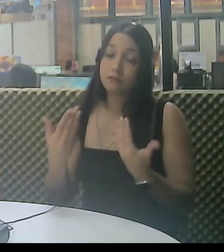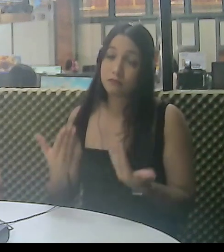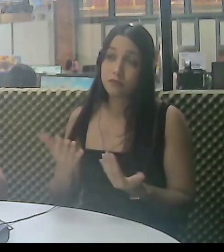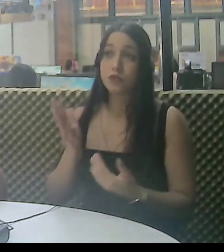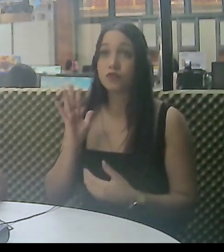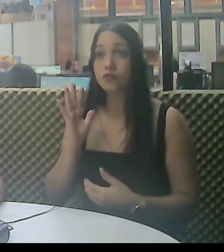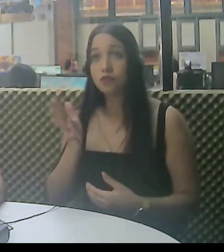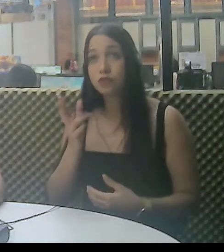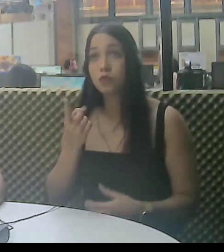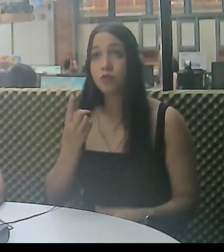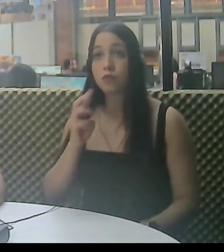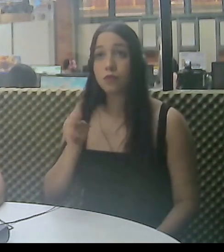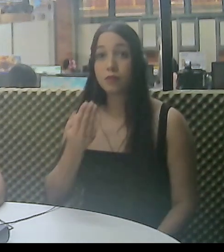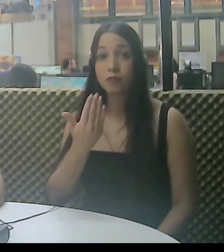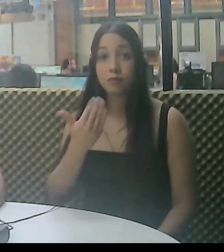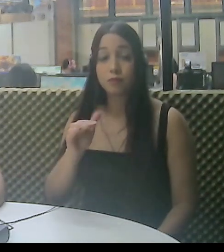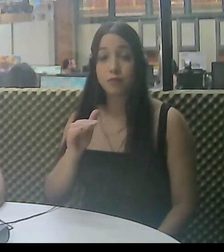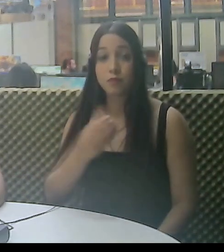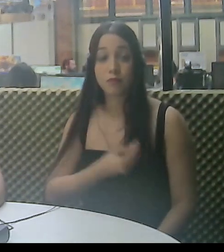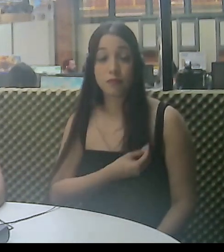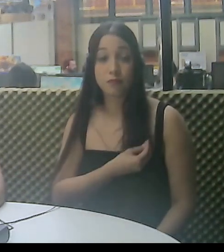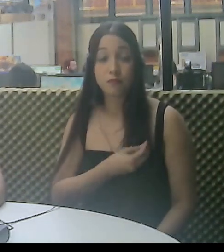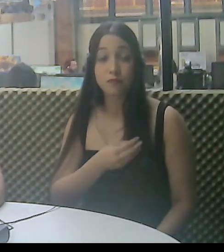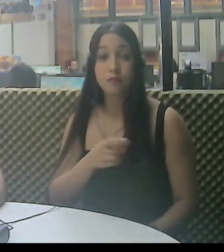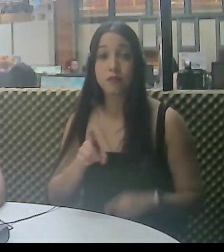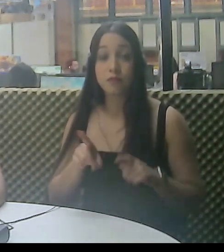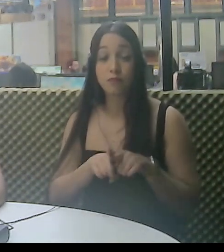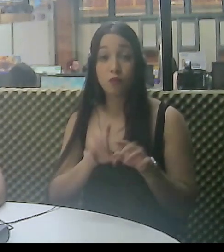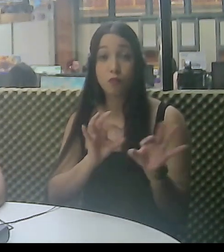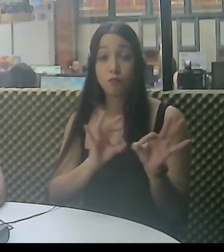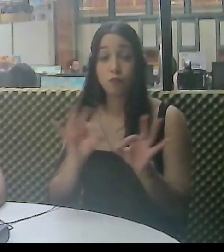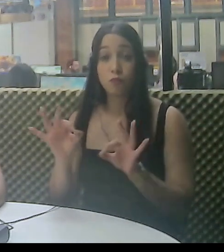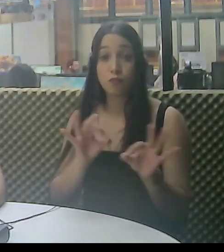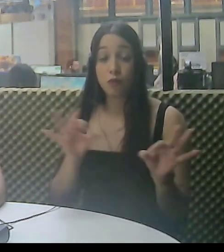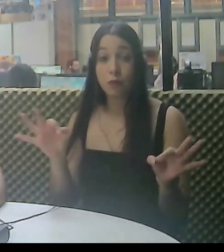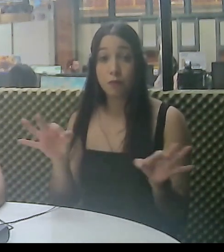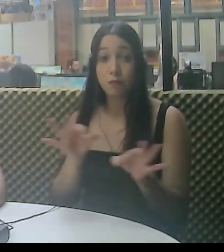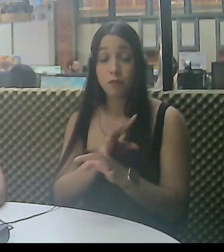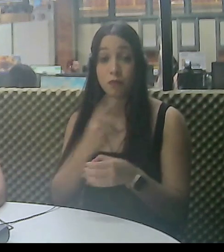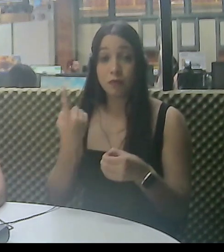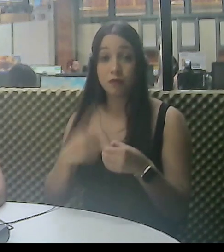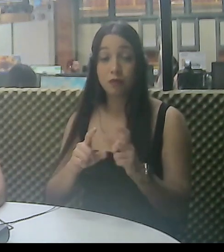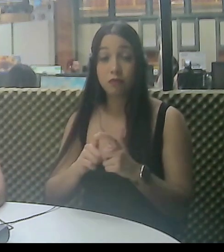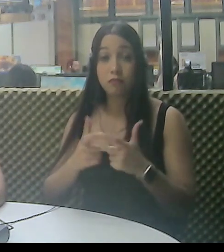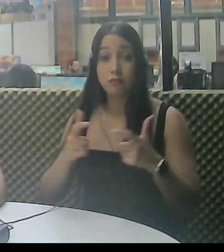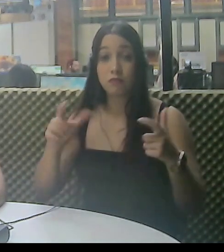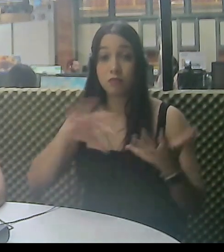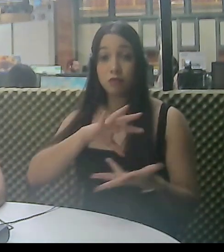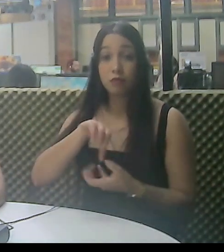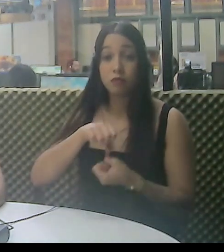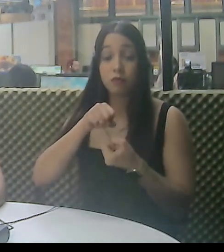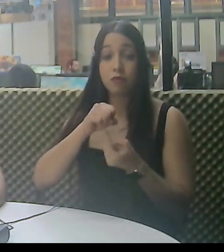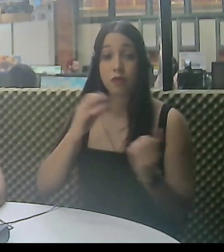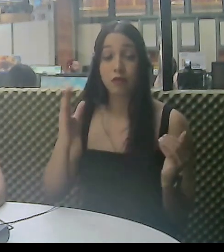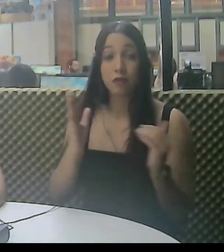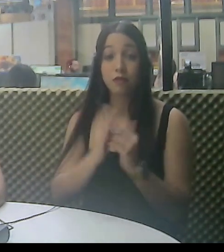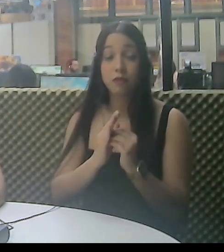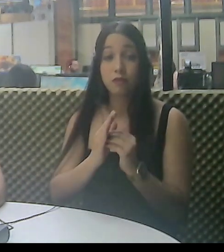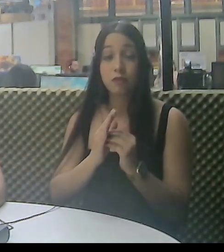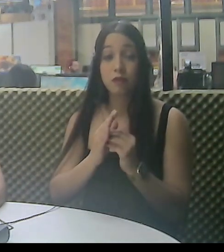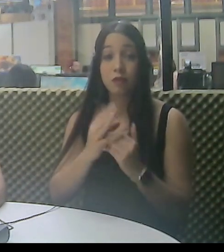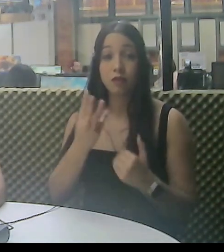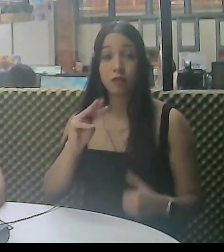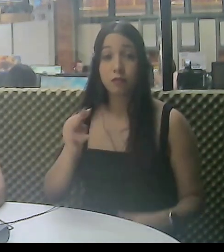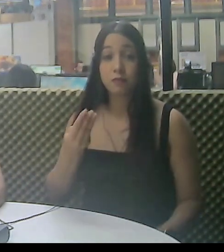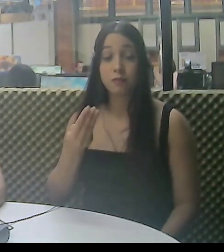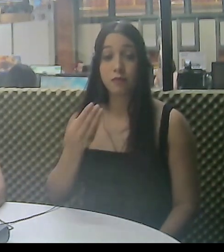teria aí até 1,5 milhão de habitantes e já teríamos o projeto pronto para que a cidade cresça sustentável, até mesmo até